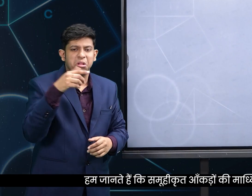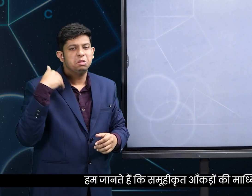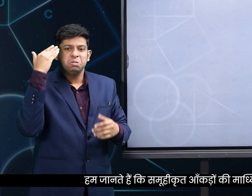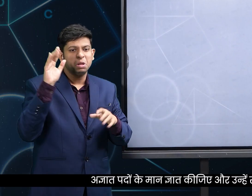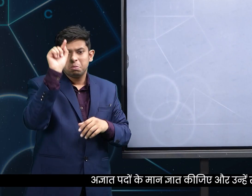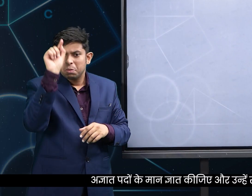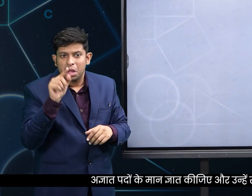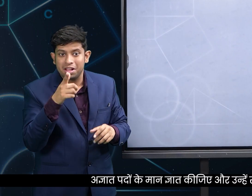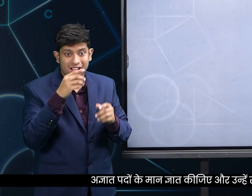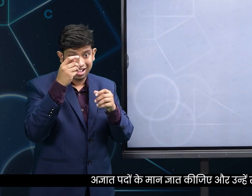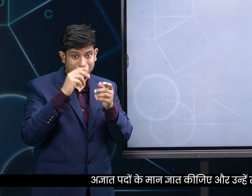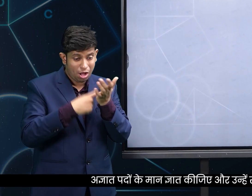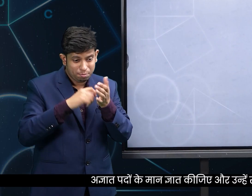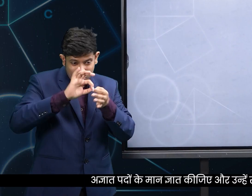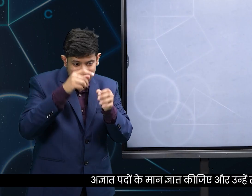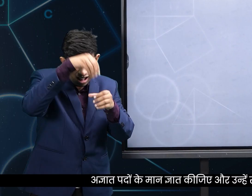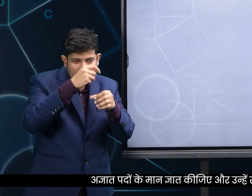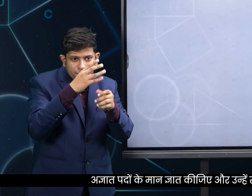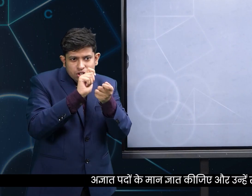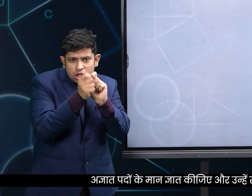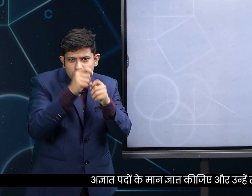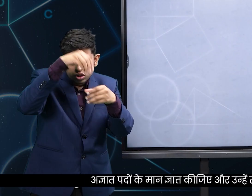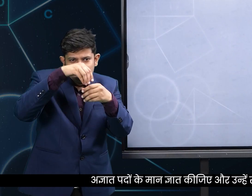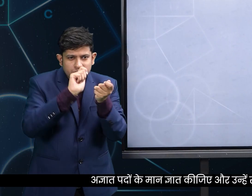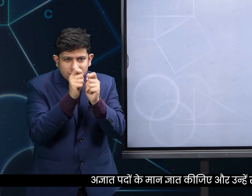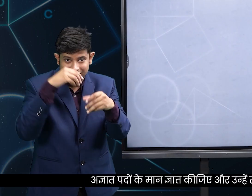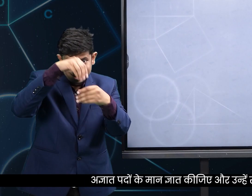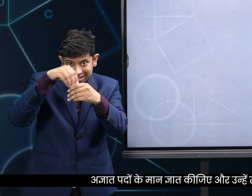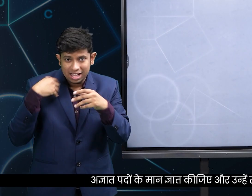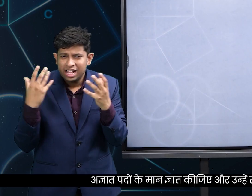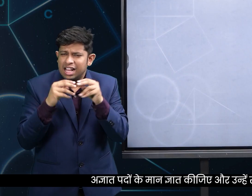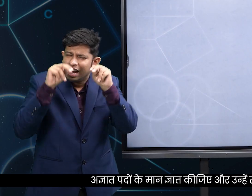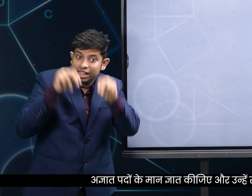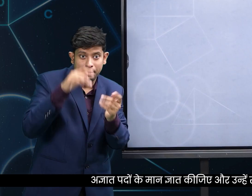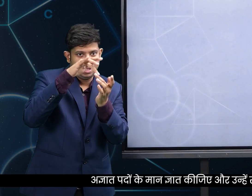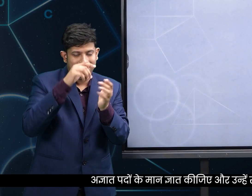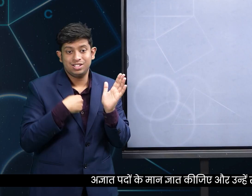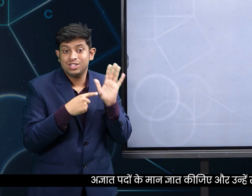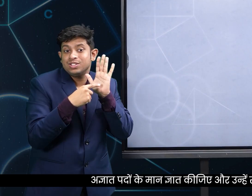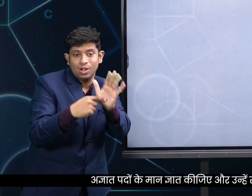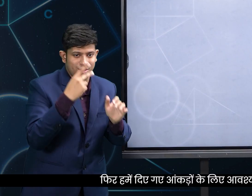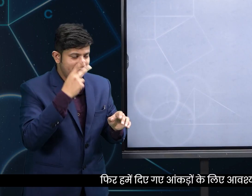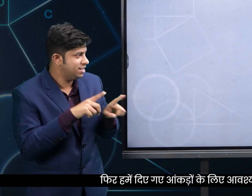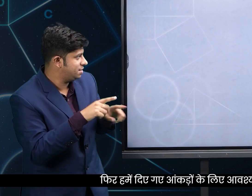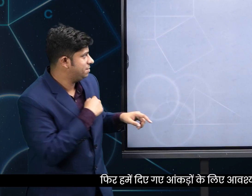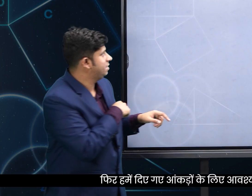है। अज्ञात पदों के मान ज्ञात कीजिए और उन्हें सूत्र में प्रतिस्थापित कीजिए। फिर हमें दिए